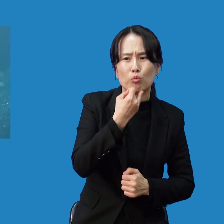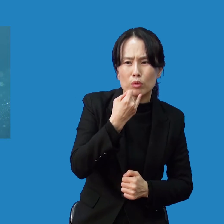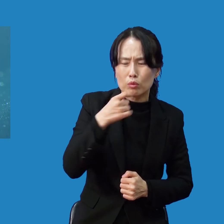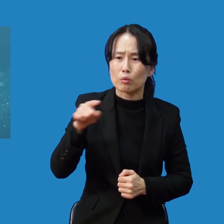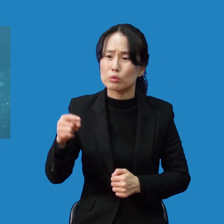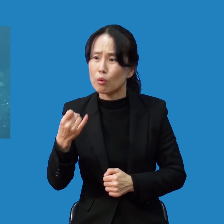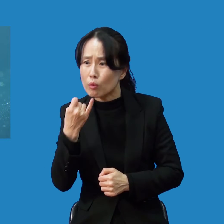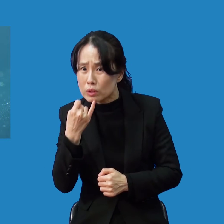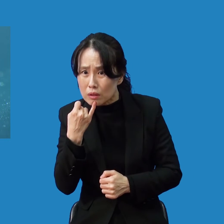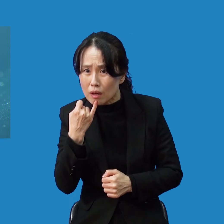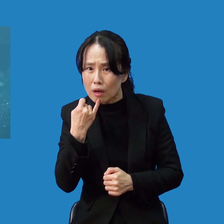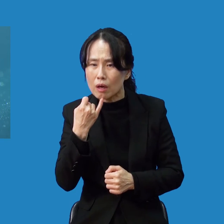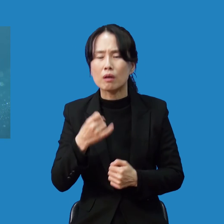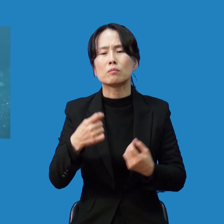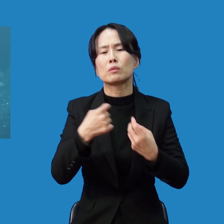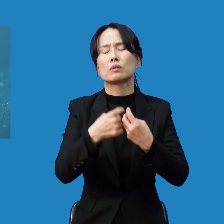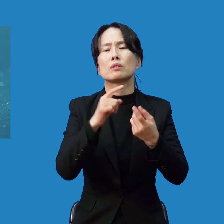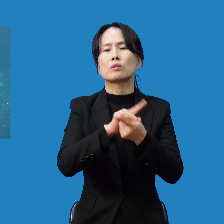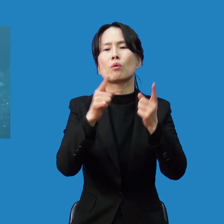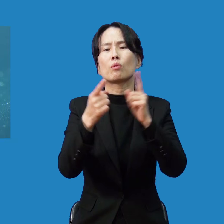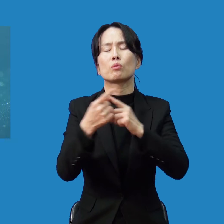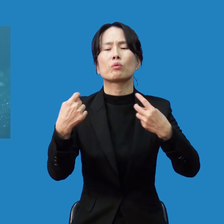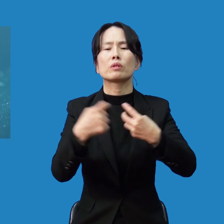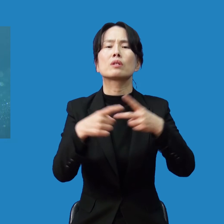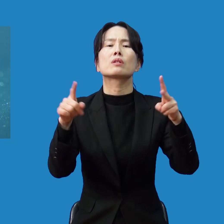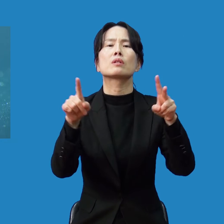하고 포용을 하고 관용을 하고